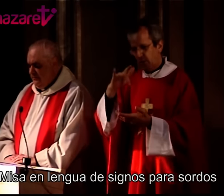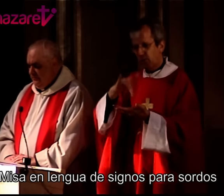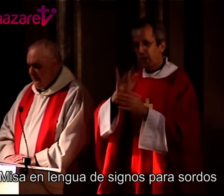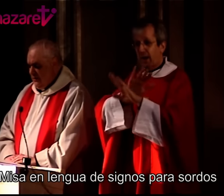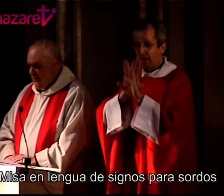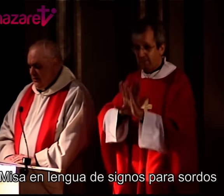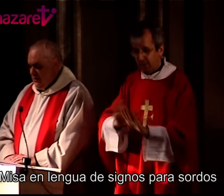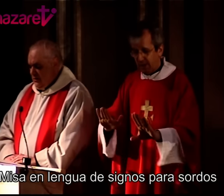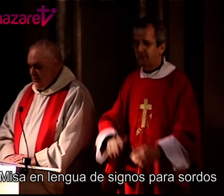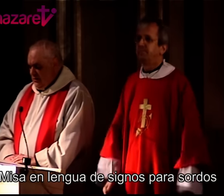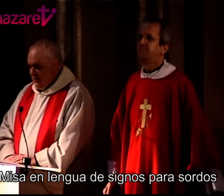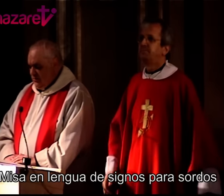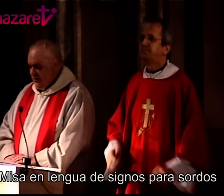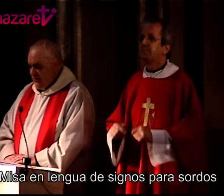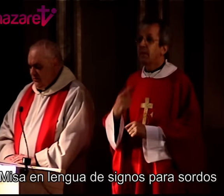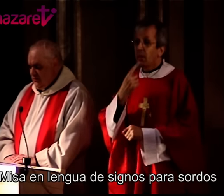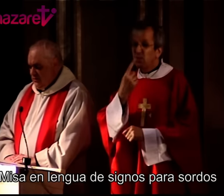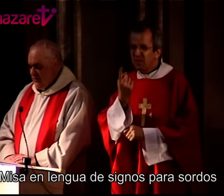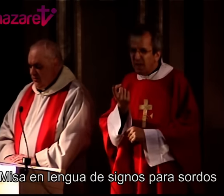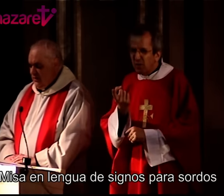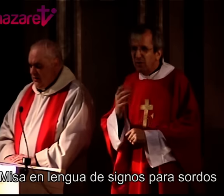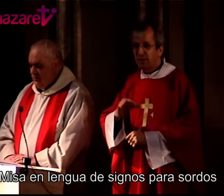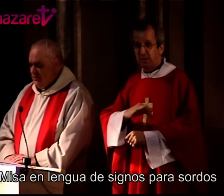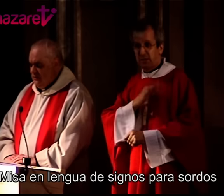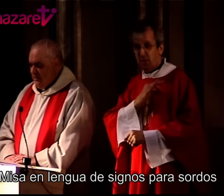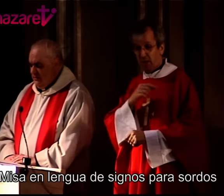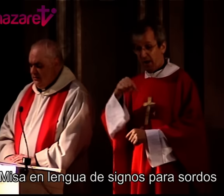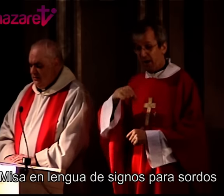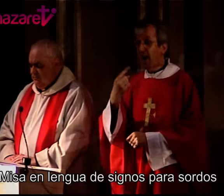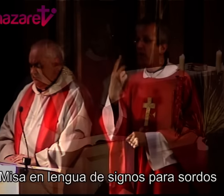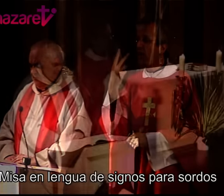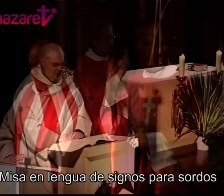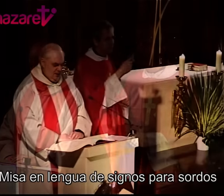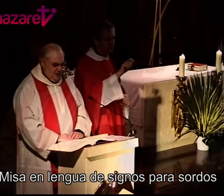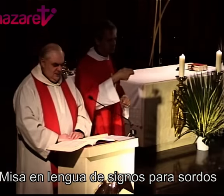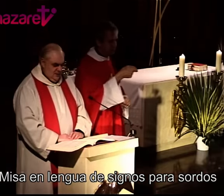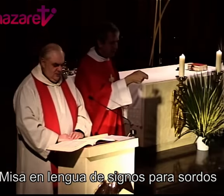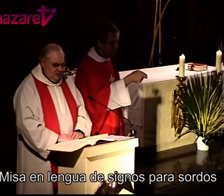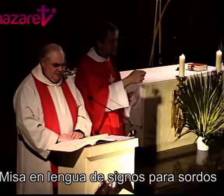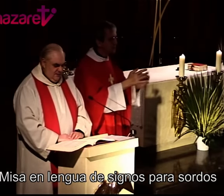fin». Ellos dijeron: «Señor, aquí hay dos espadas». Él les dijo: